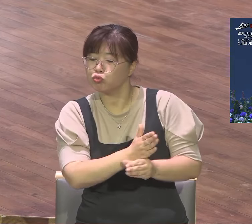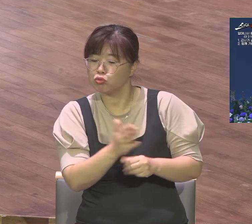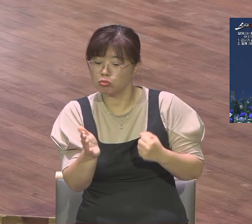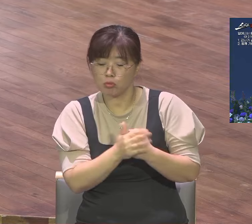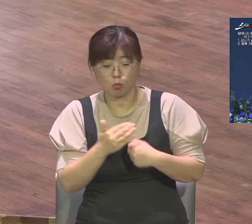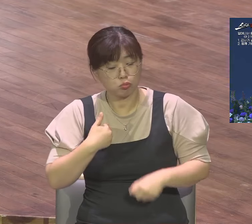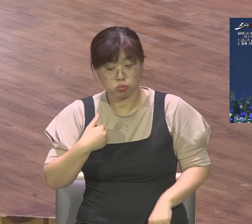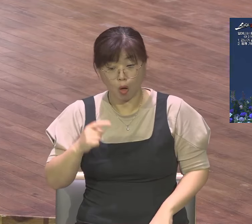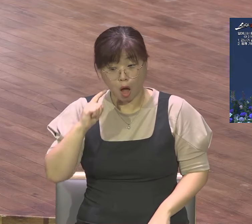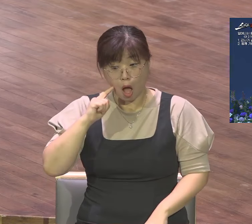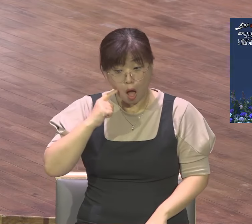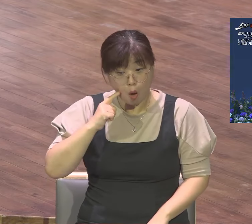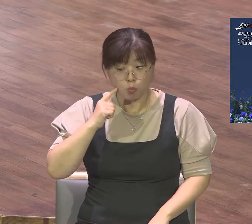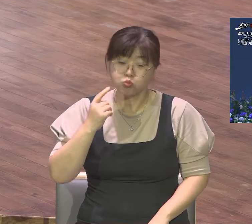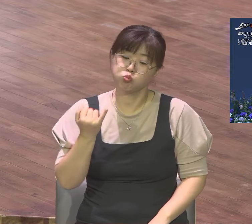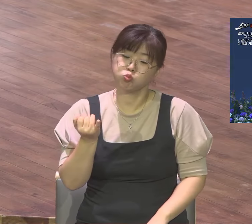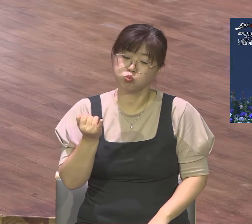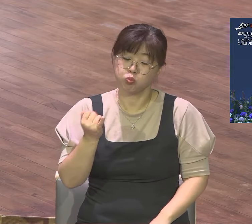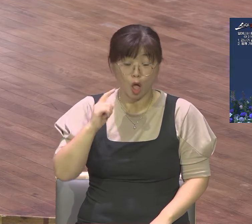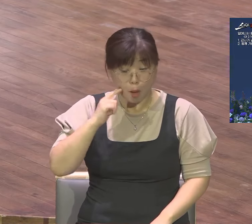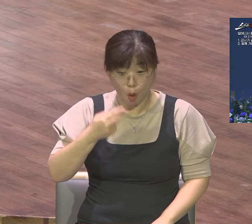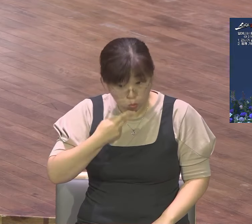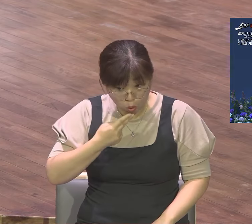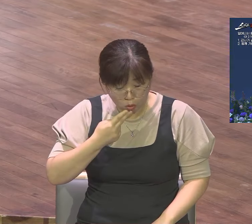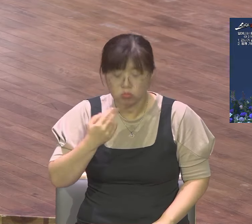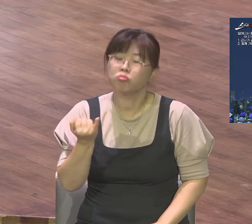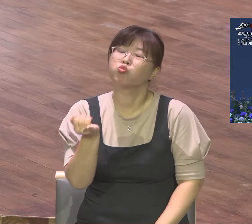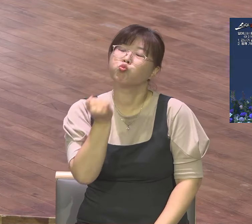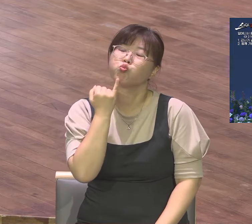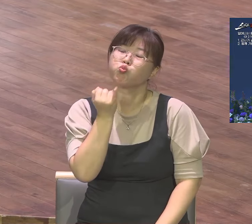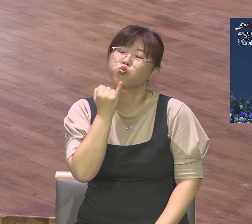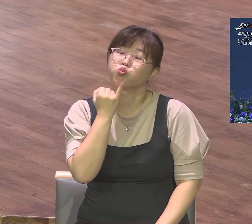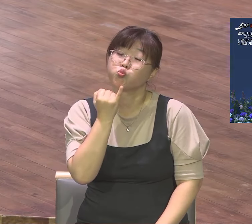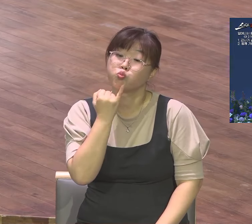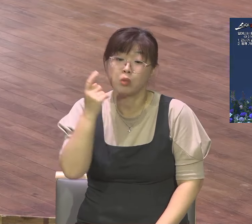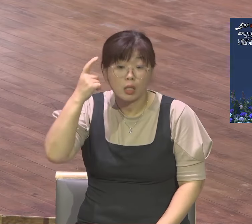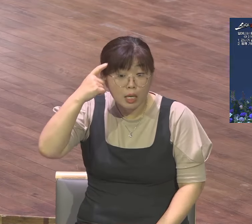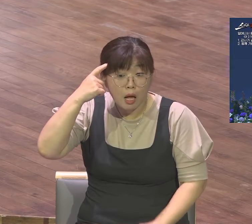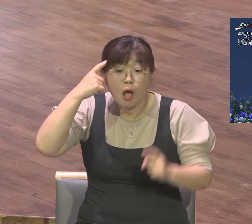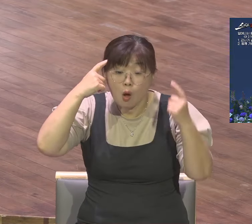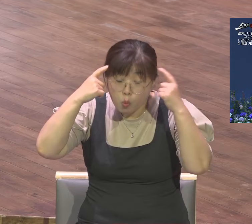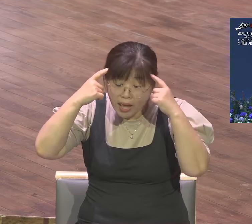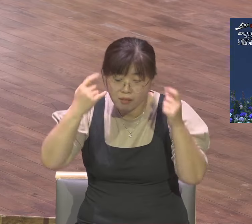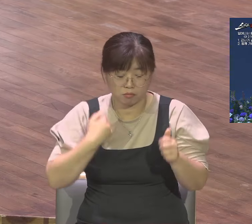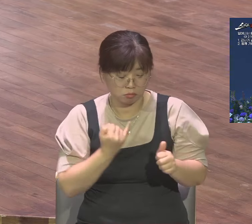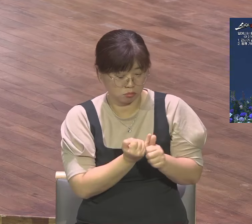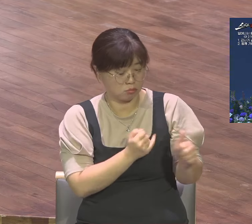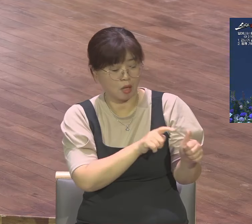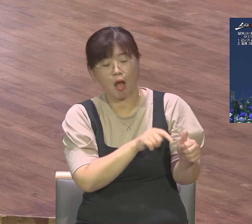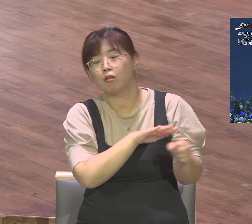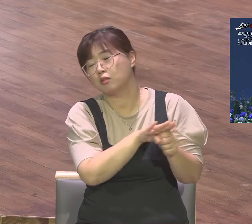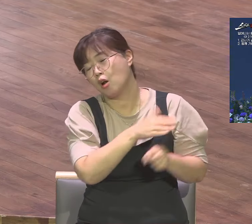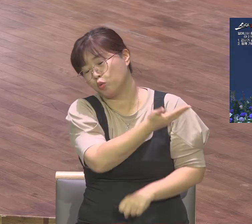거요. 솔로몬의 사랑을 받으니까, 사랑고백을 받으니까 치유된 거라니까요.